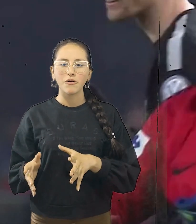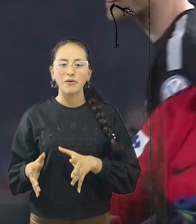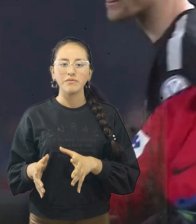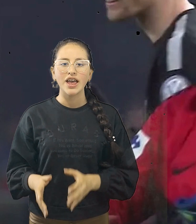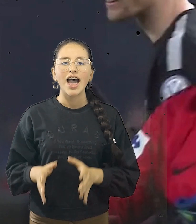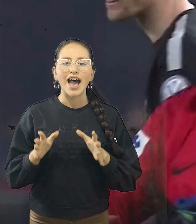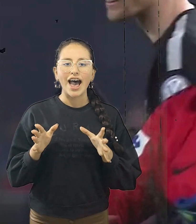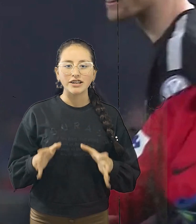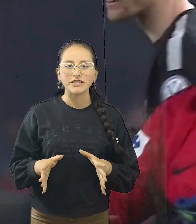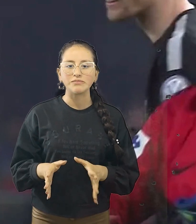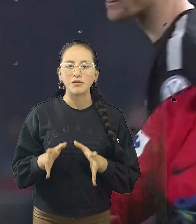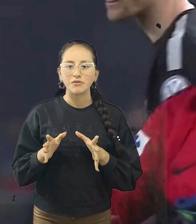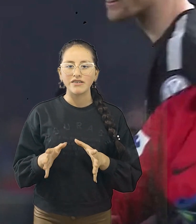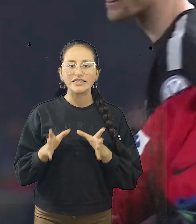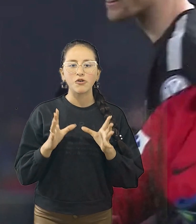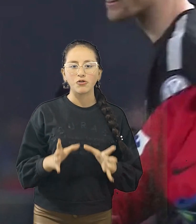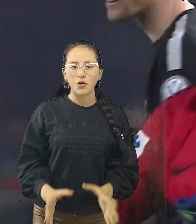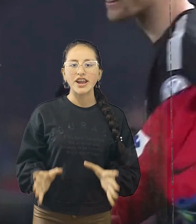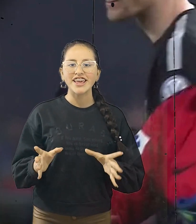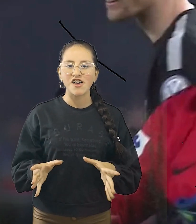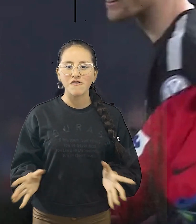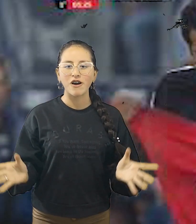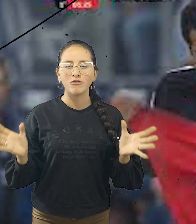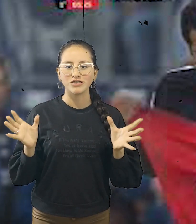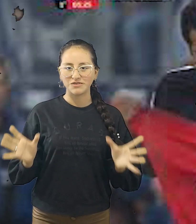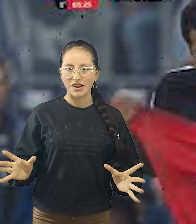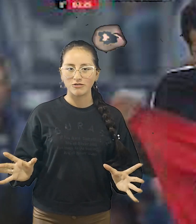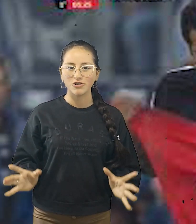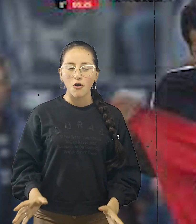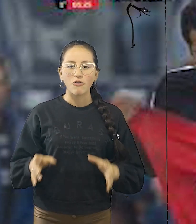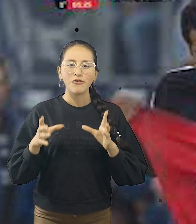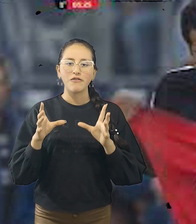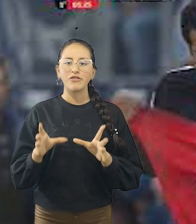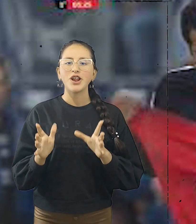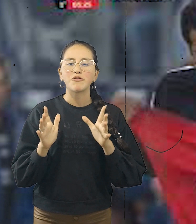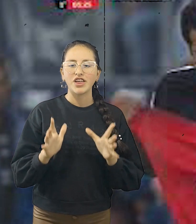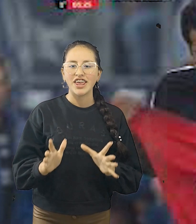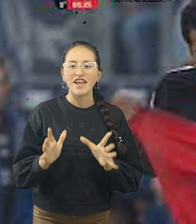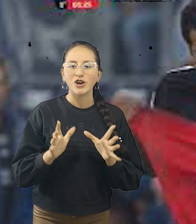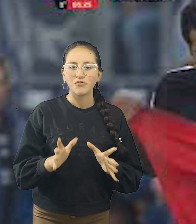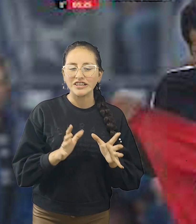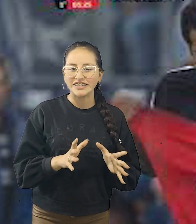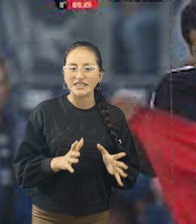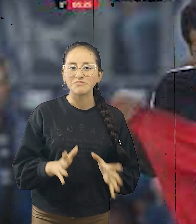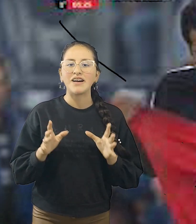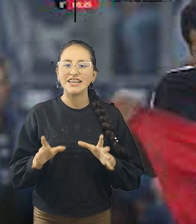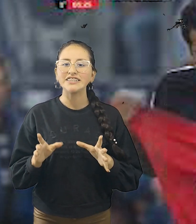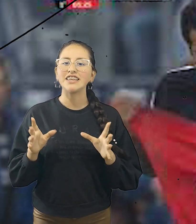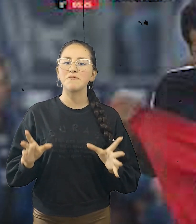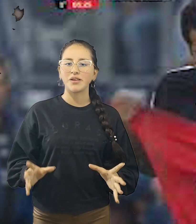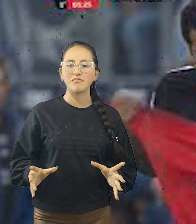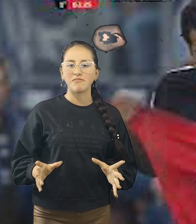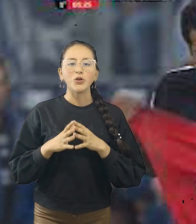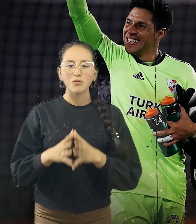campo de juego, Alves por una vez encontró arraigado bajo los tres palos cuando defendió la portería del club francés